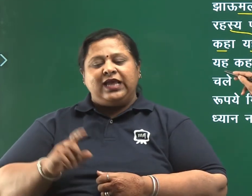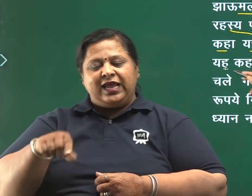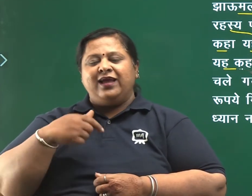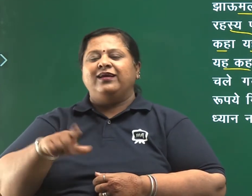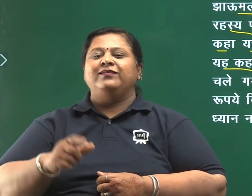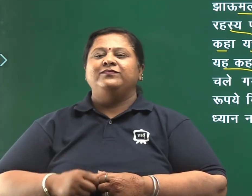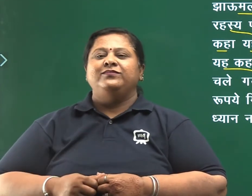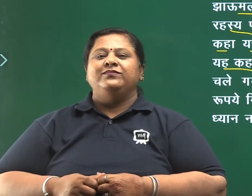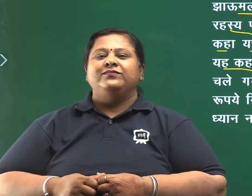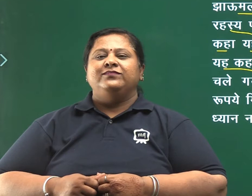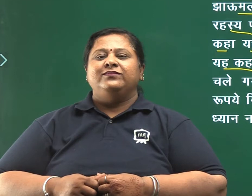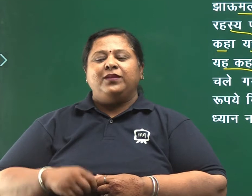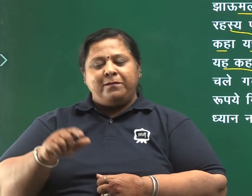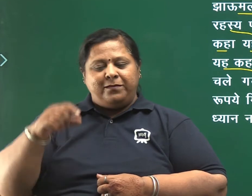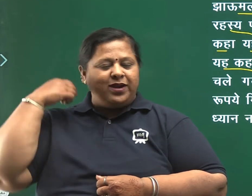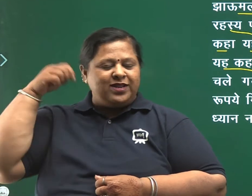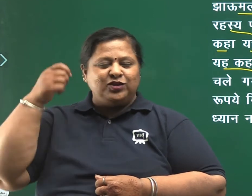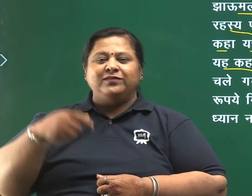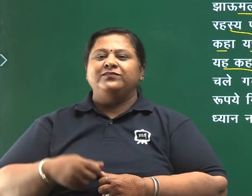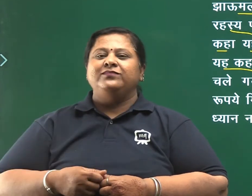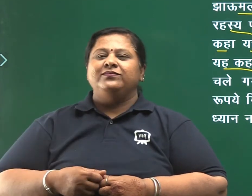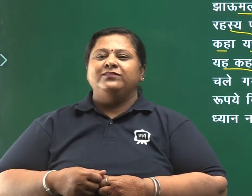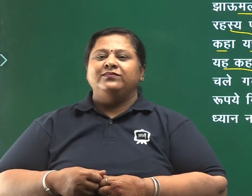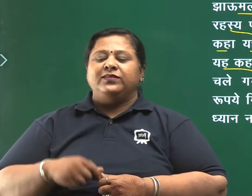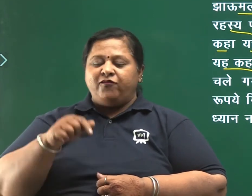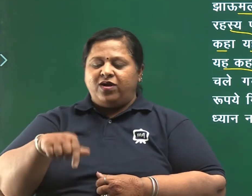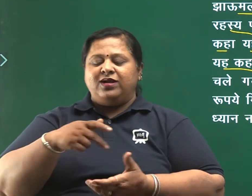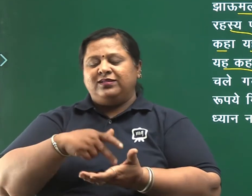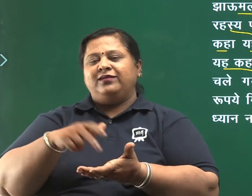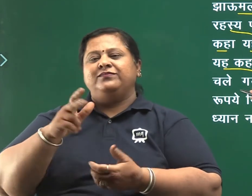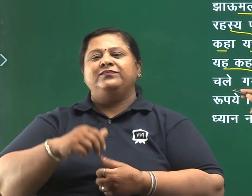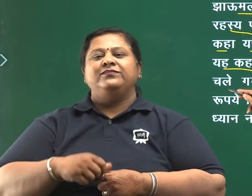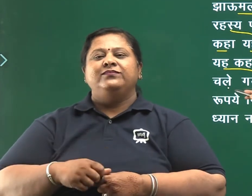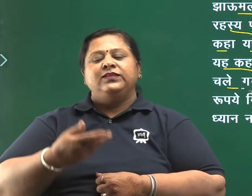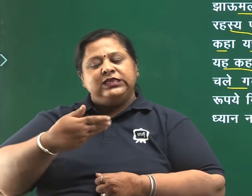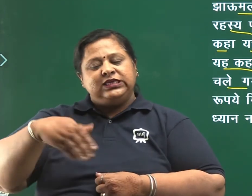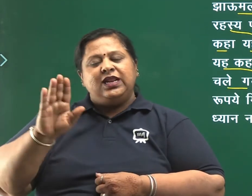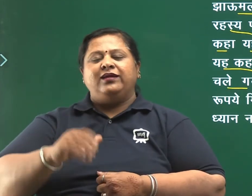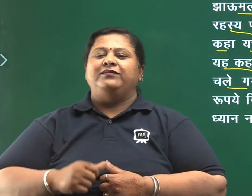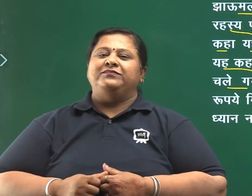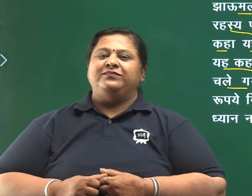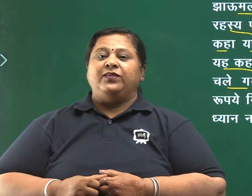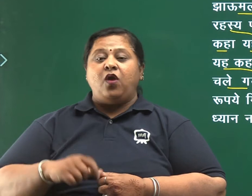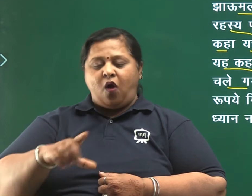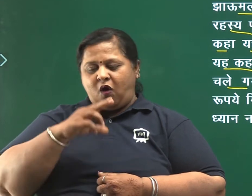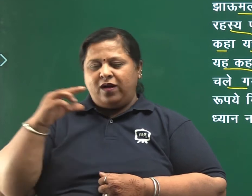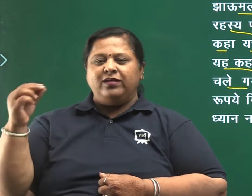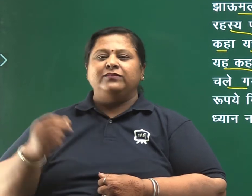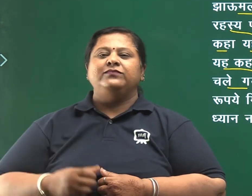कहकर पंडित जी वहाँ से चले गए